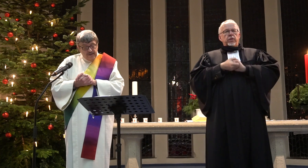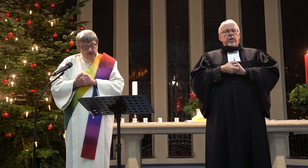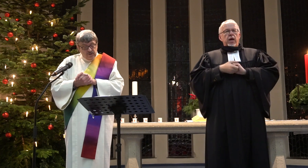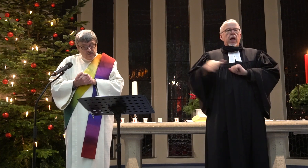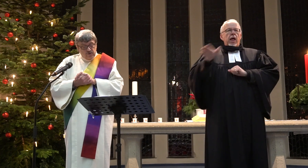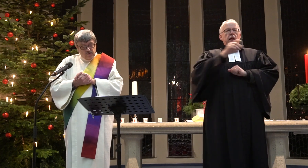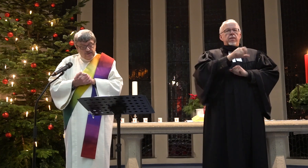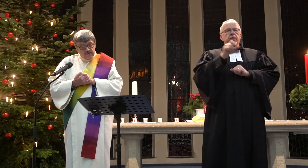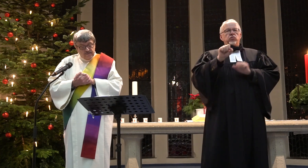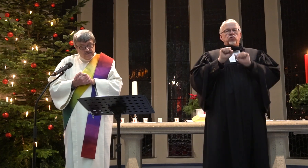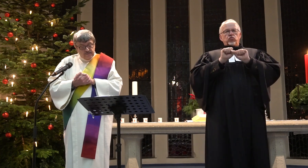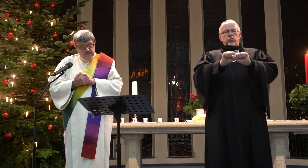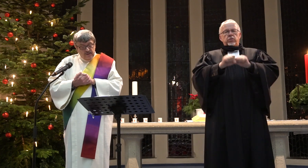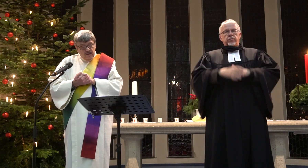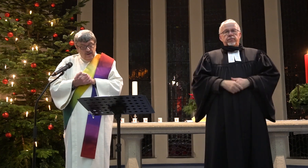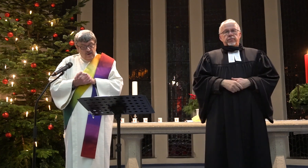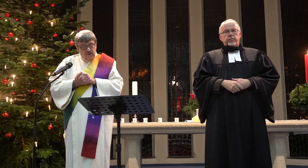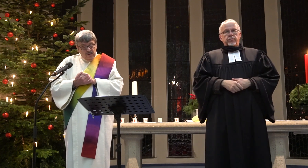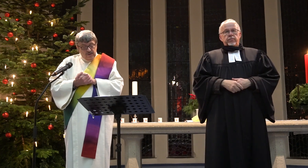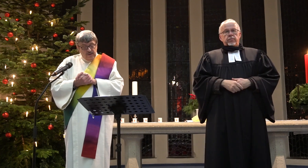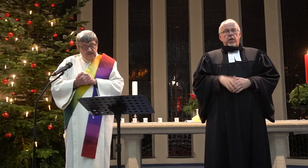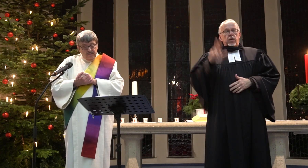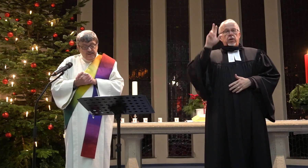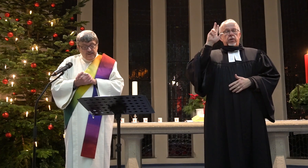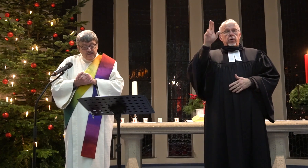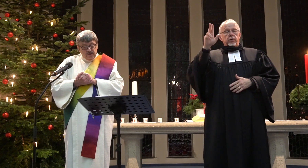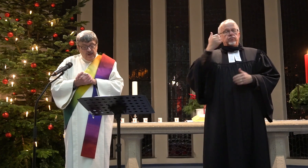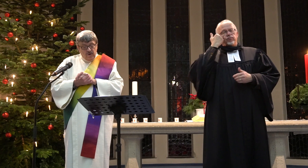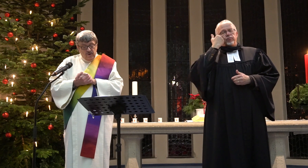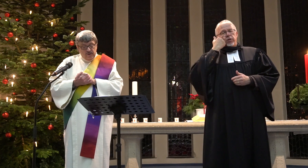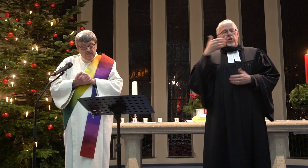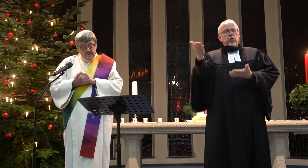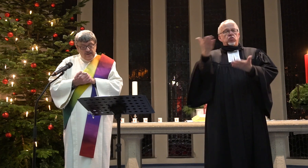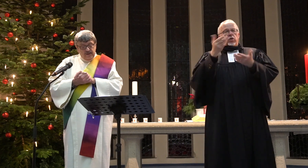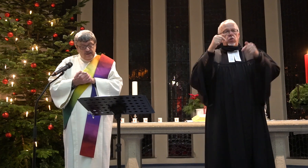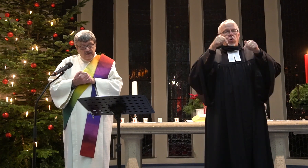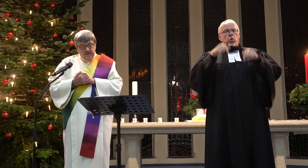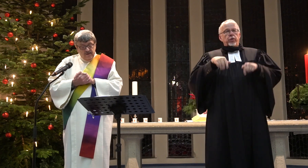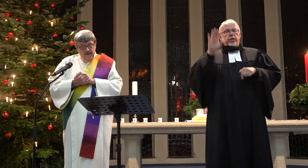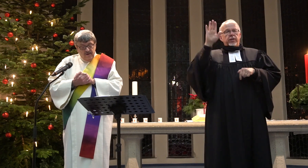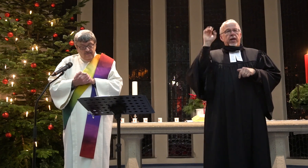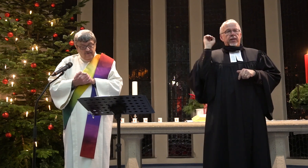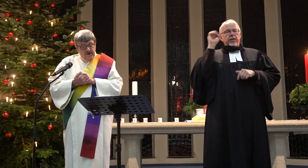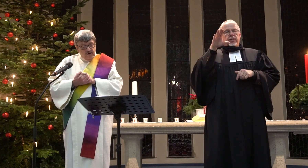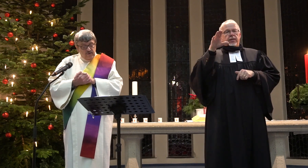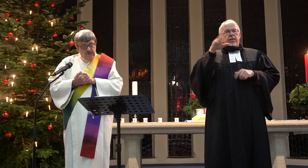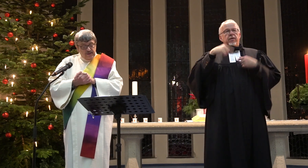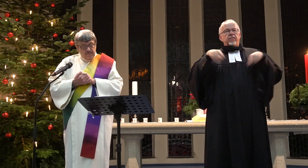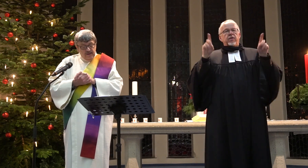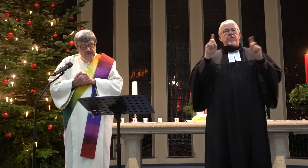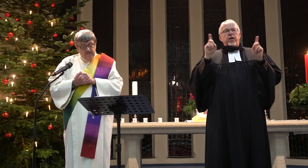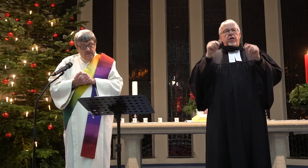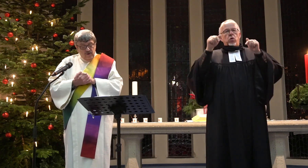alle Menschen schützen. Gott, bitte schenk heute uns dein Licht. Wir feiern